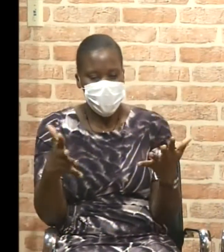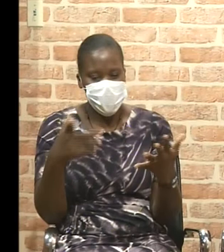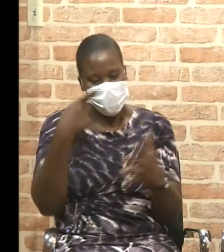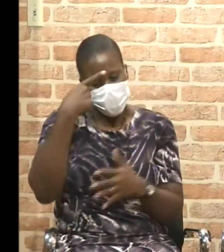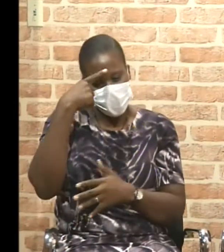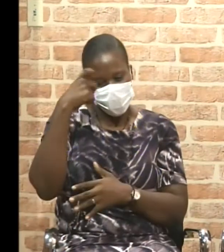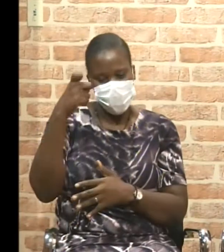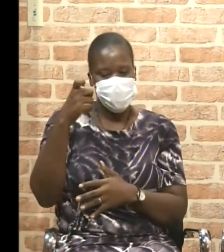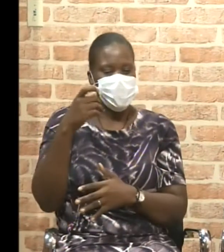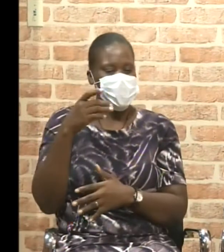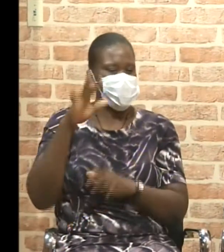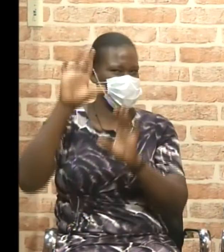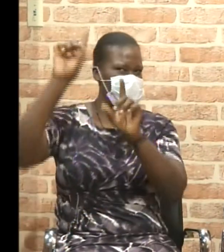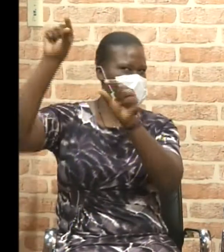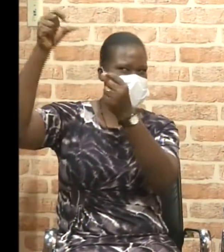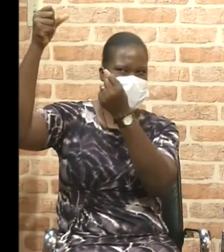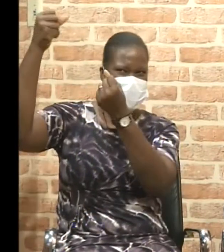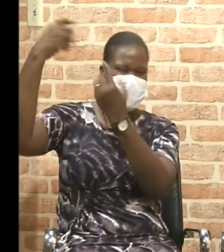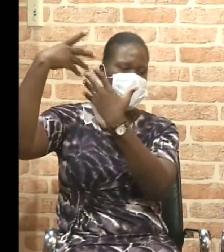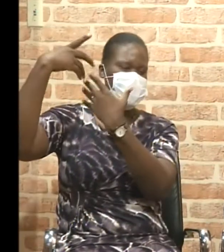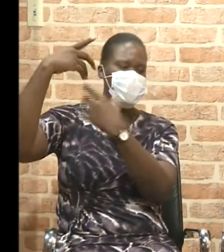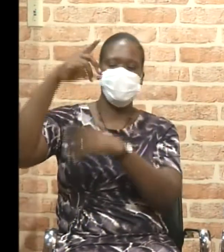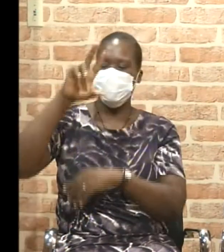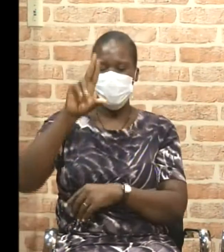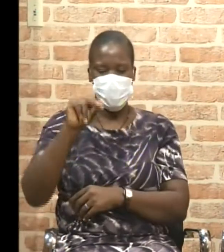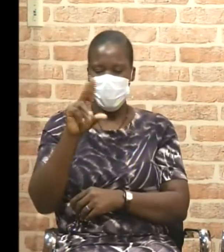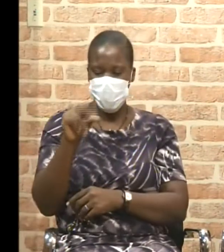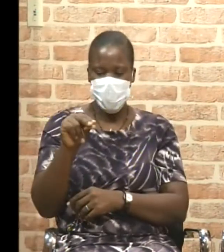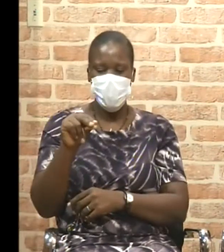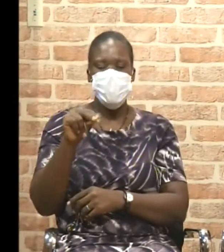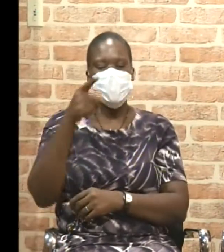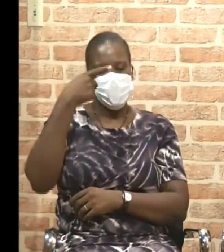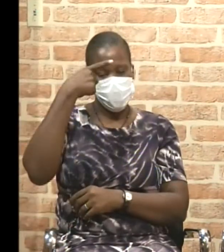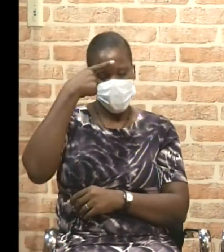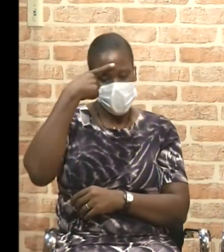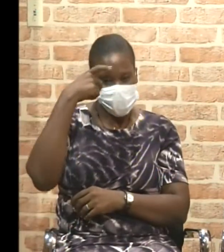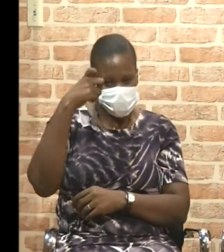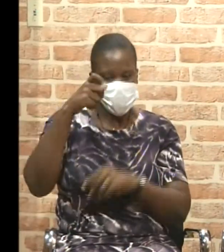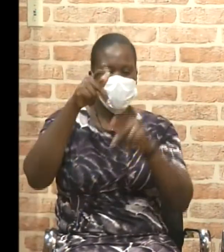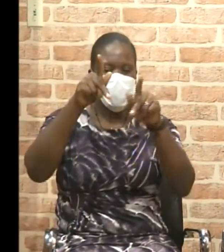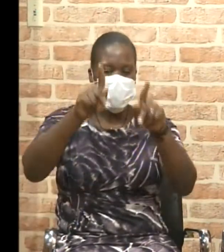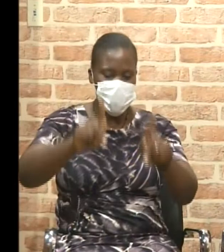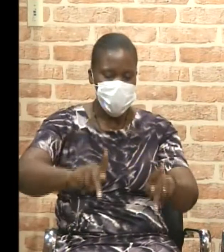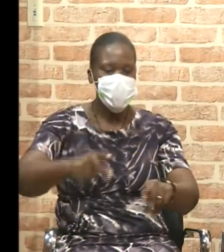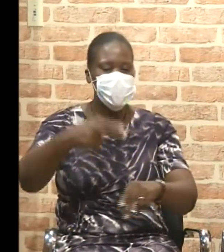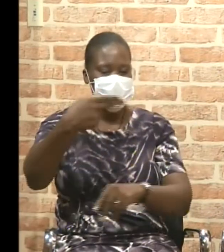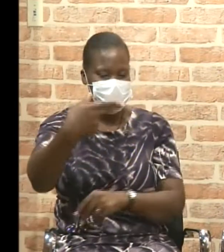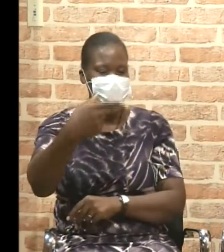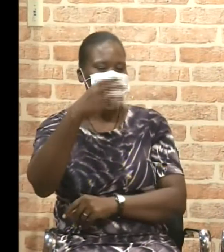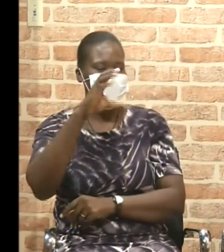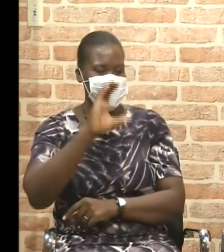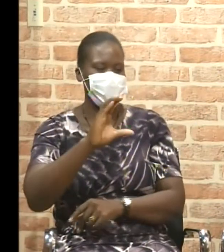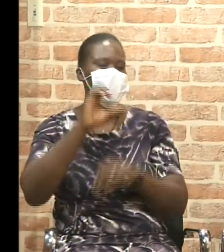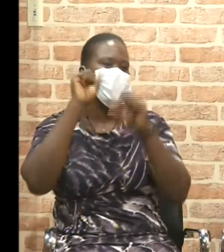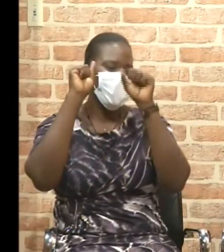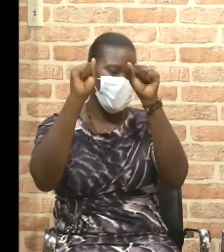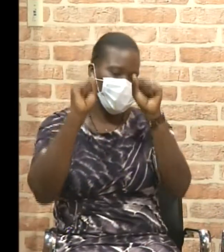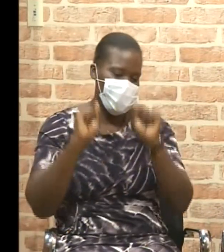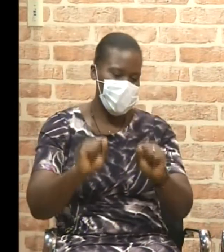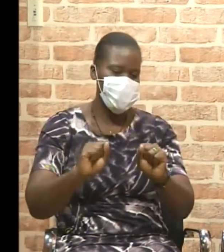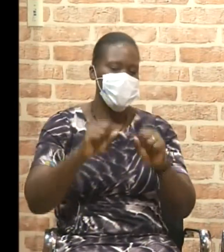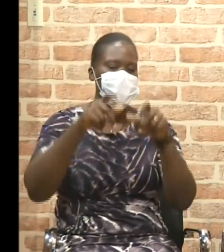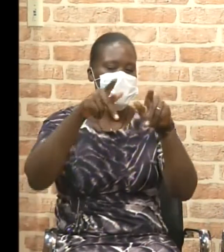faveur j'en nous dit là et encore plus dans l'état. Donc c'est pour la première fois que gagne un recrutement comme ça qui réalisé